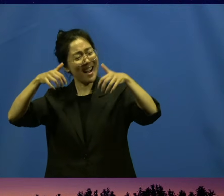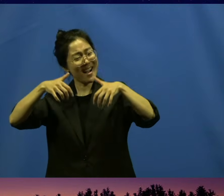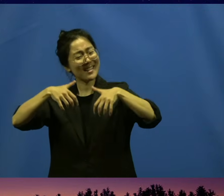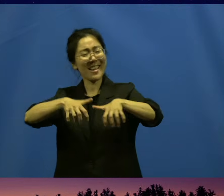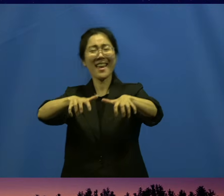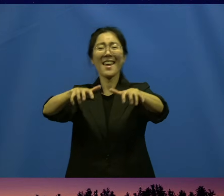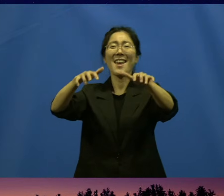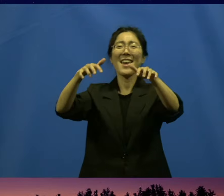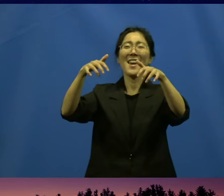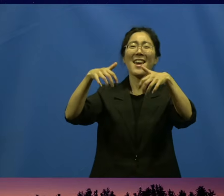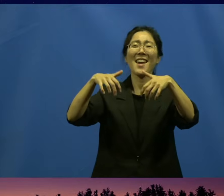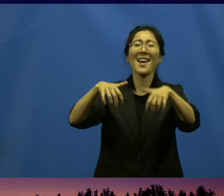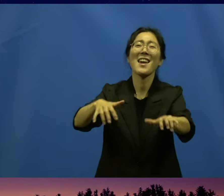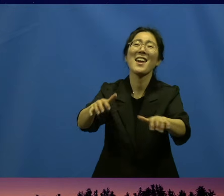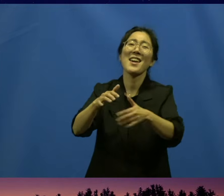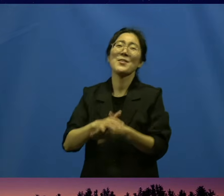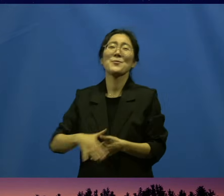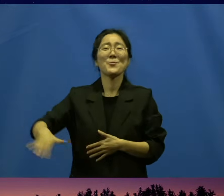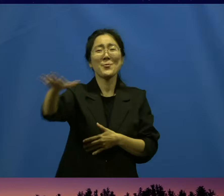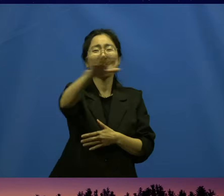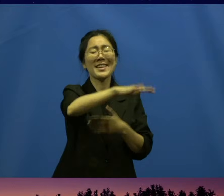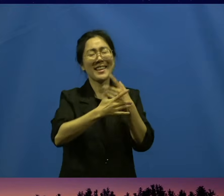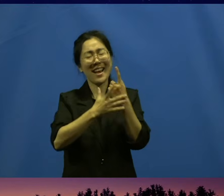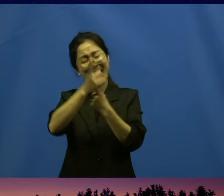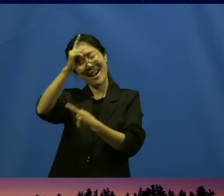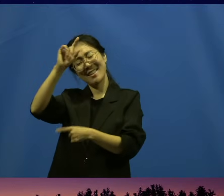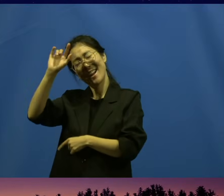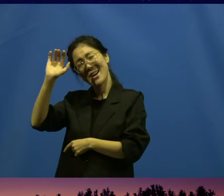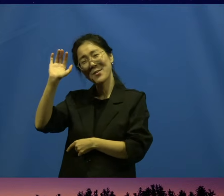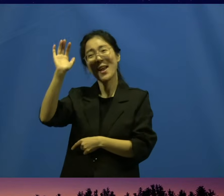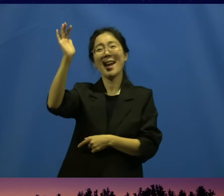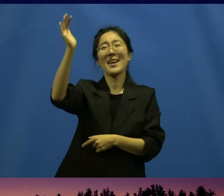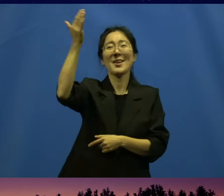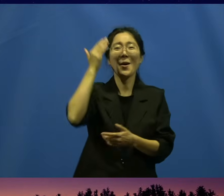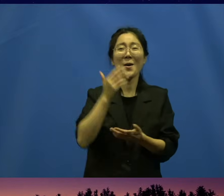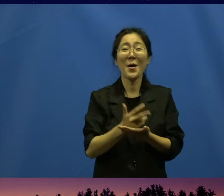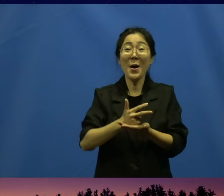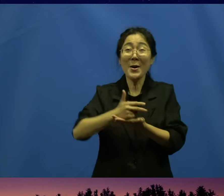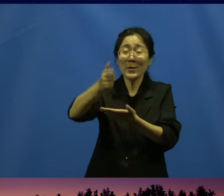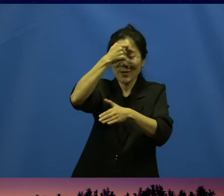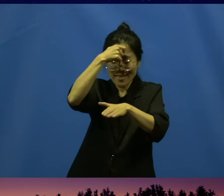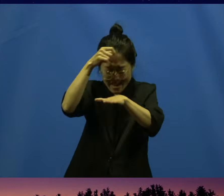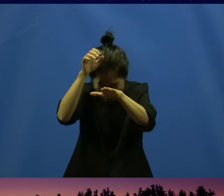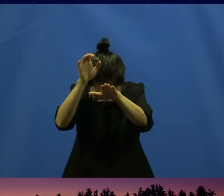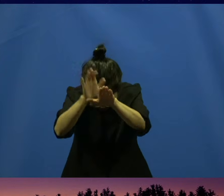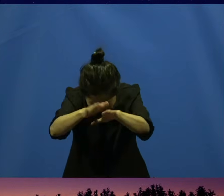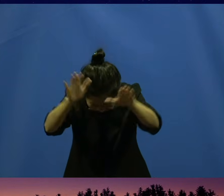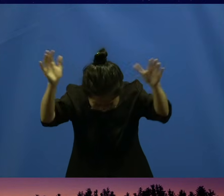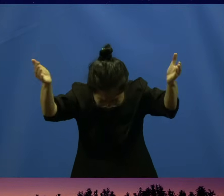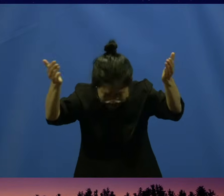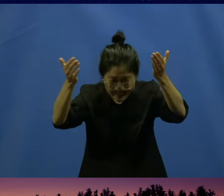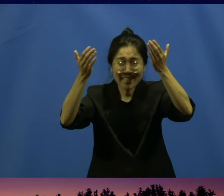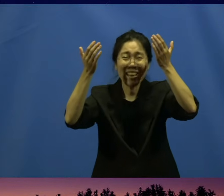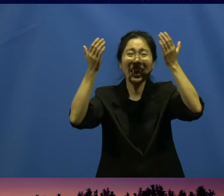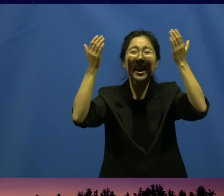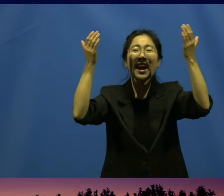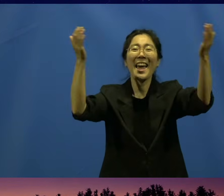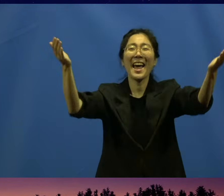우리 하나 되어 주를 예배할 때 우리 하나 되어 주를 예배할